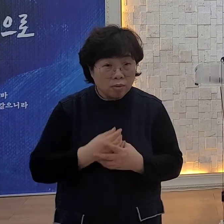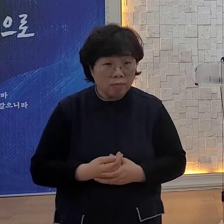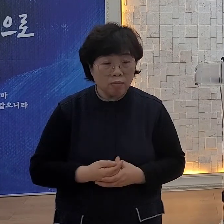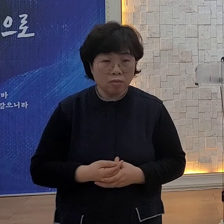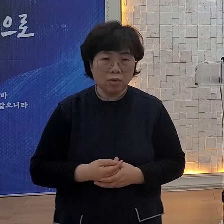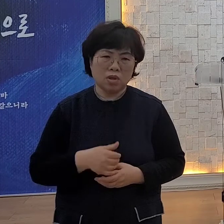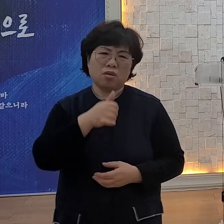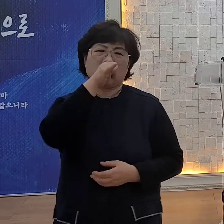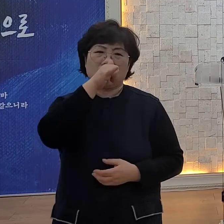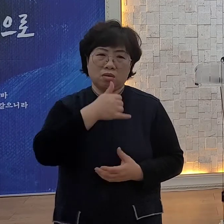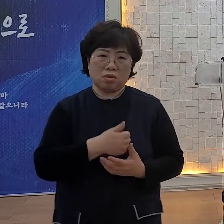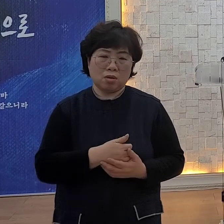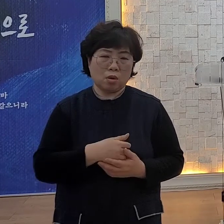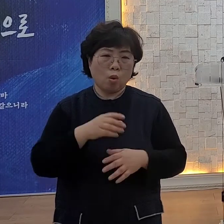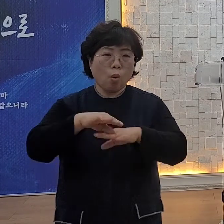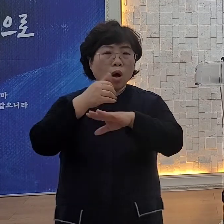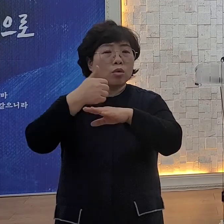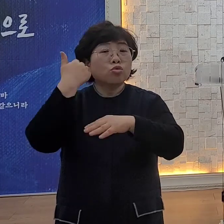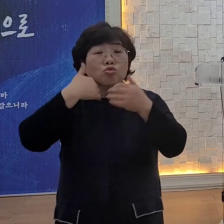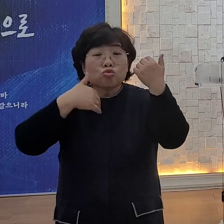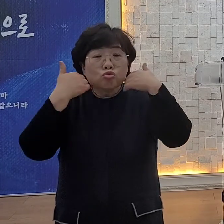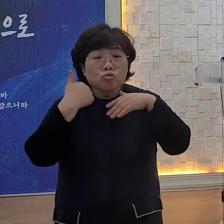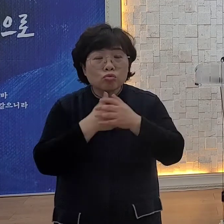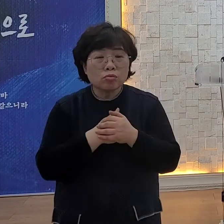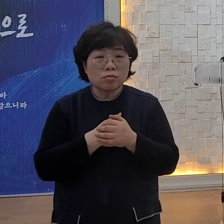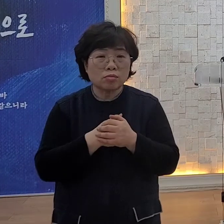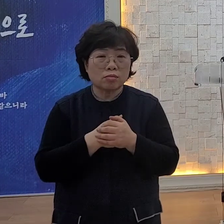있었잖아요. 왕이 누구예요?